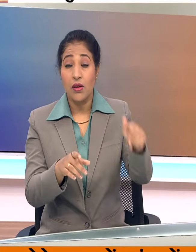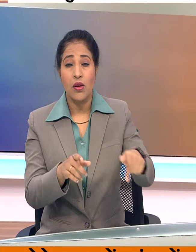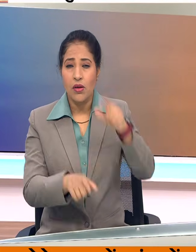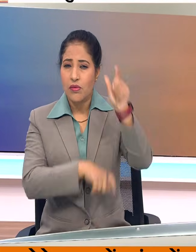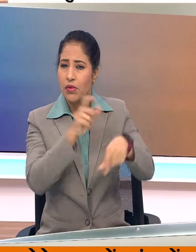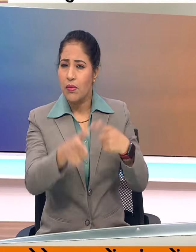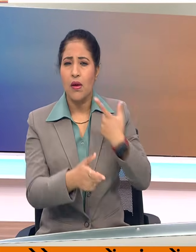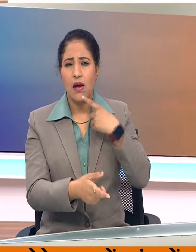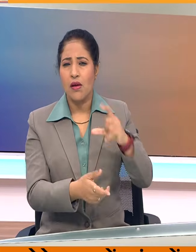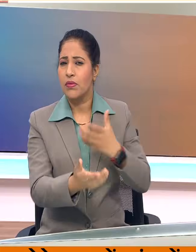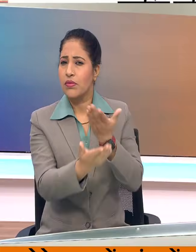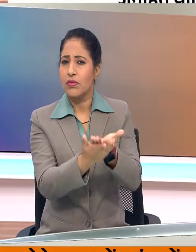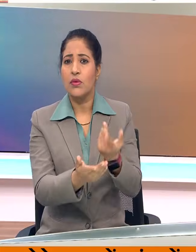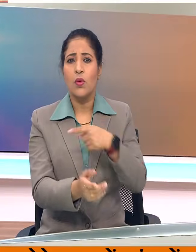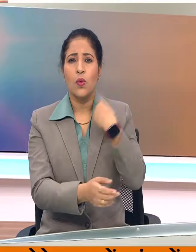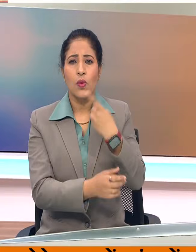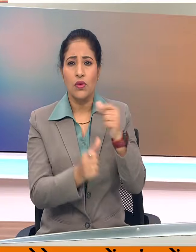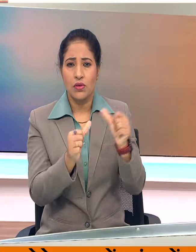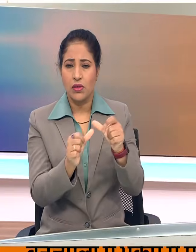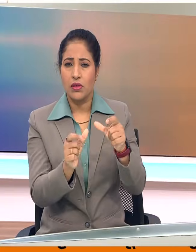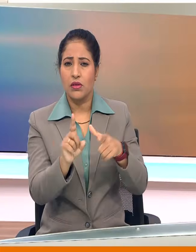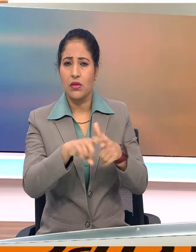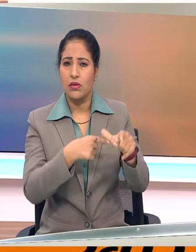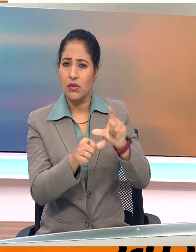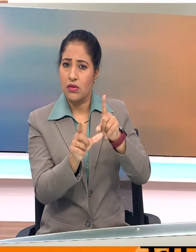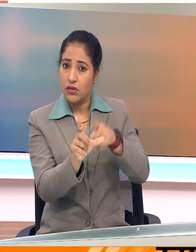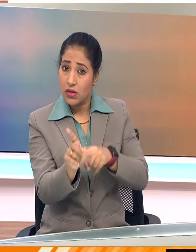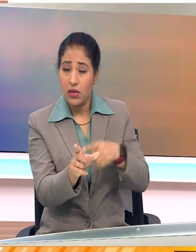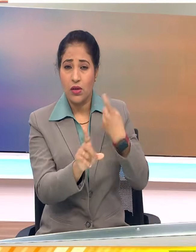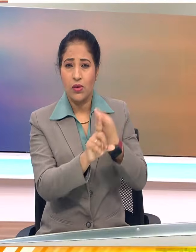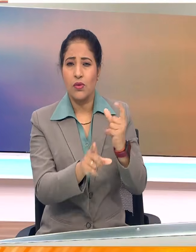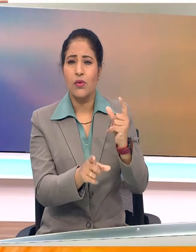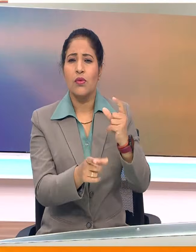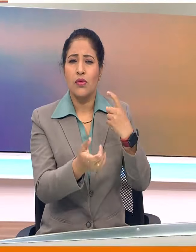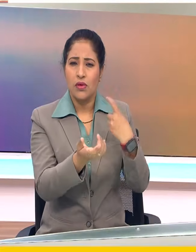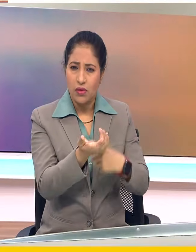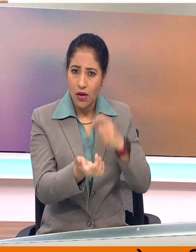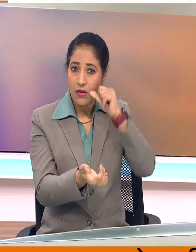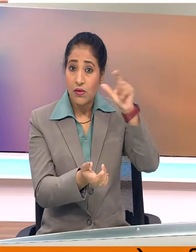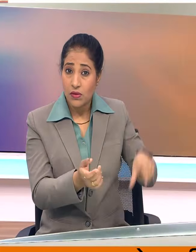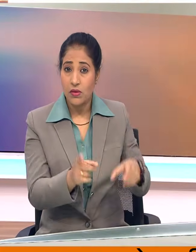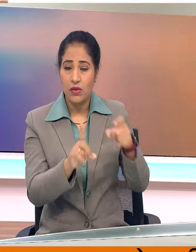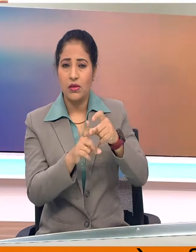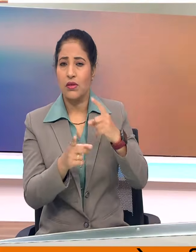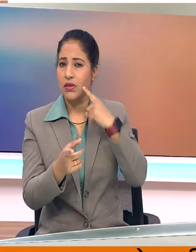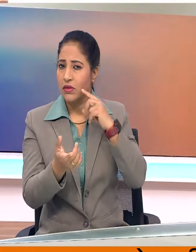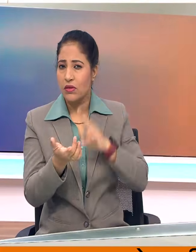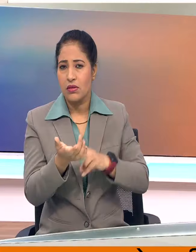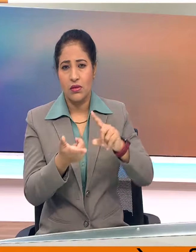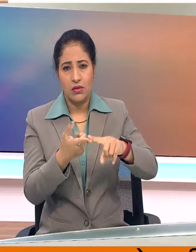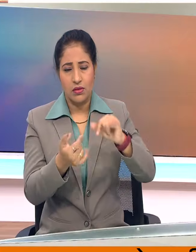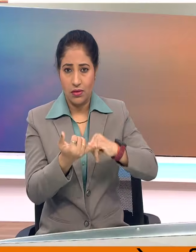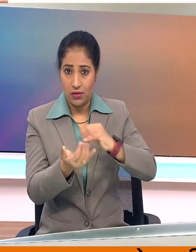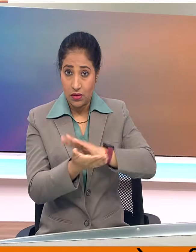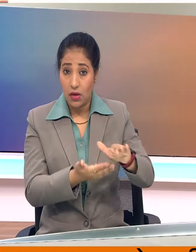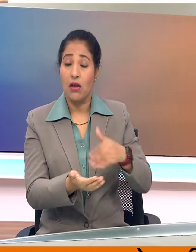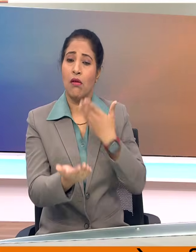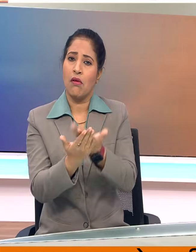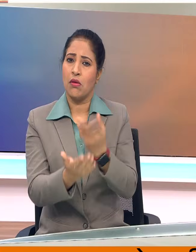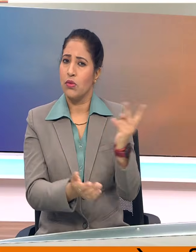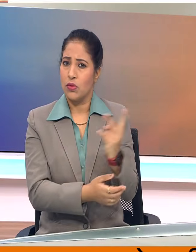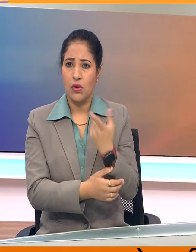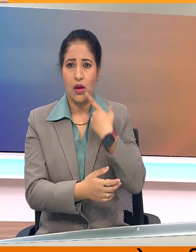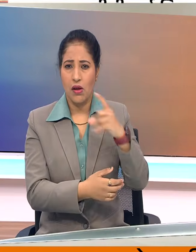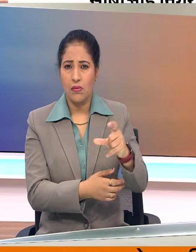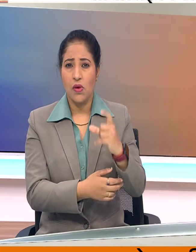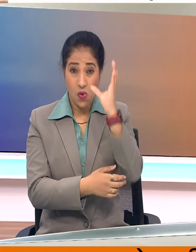जनहित याचिका अधिवक्ता अजय कुमार राय और दिनेश कुमार यादव द्वारा दायर की गई है। इस याचिका में